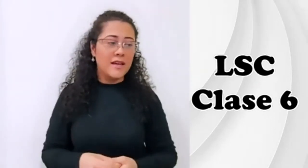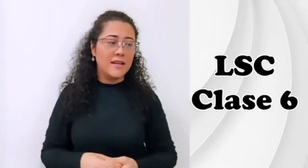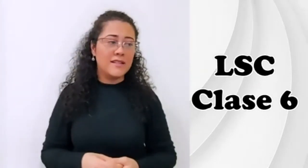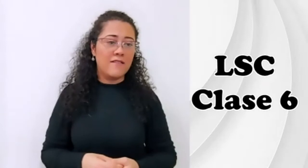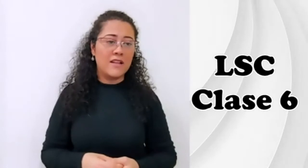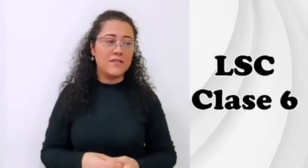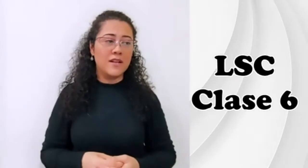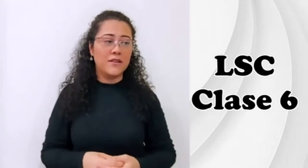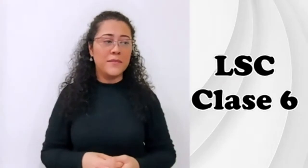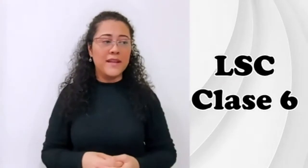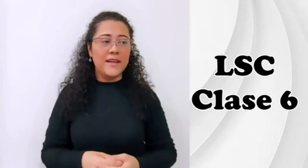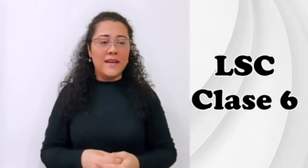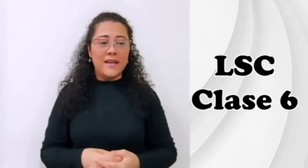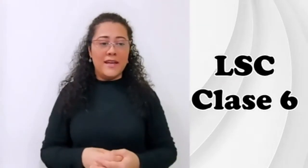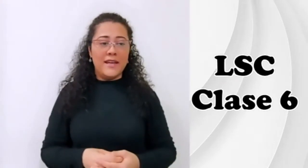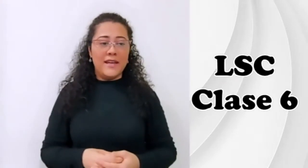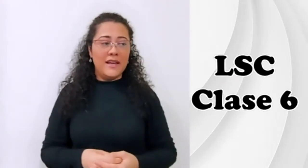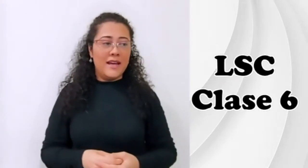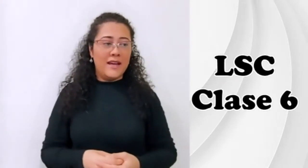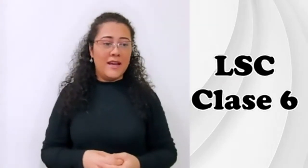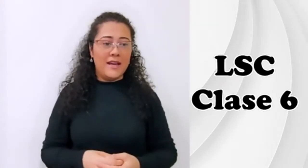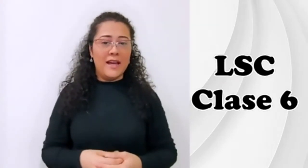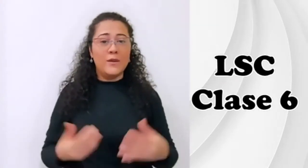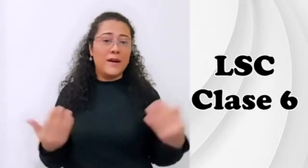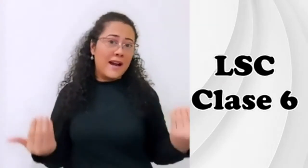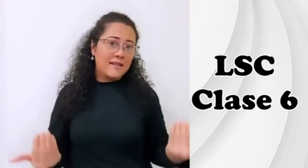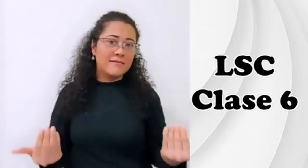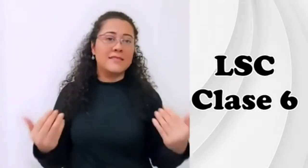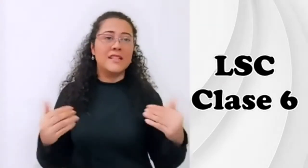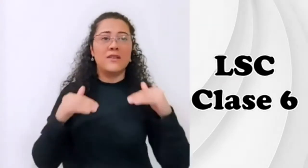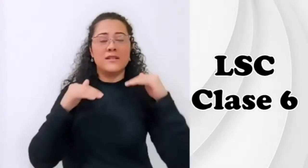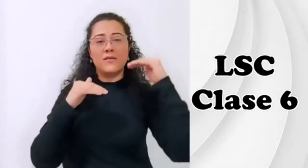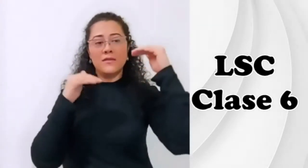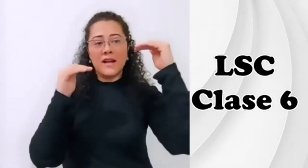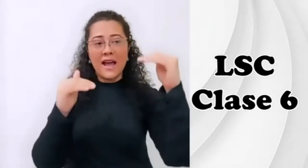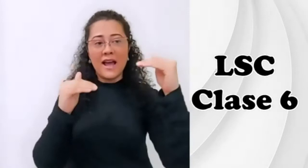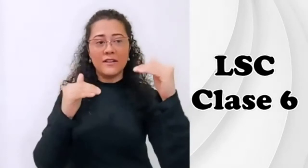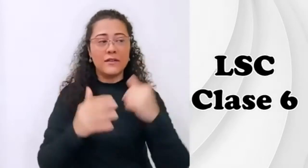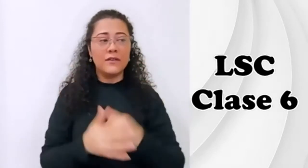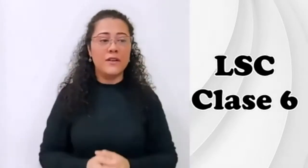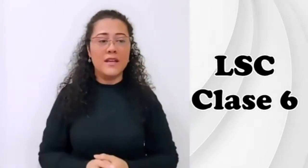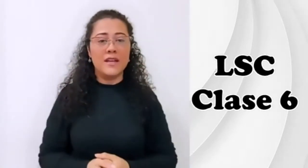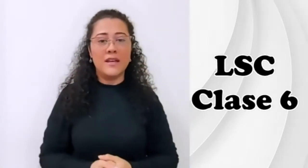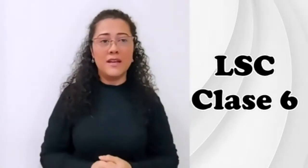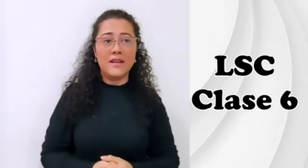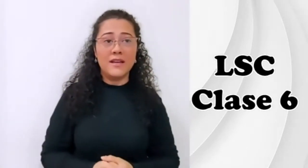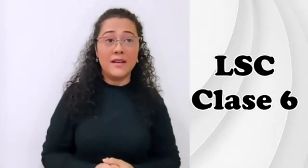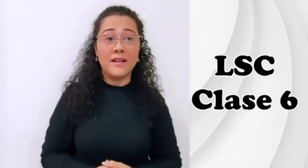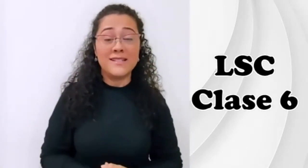esté hablando, ¿cierto? Y el lugar, ¿cierto? Que esté en un lugar alto y